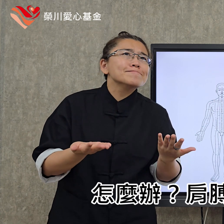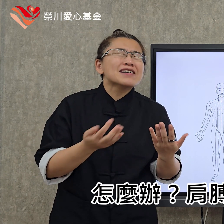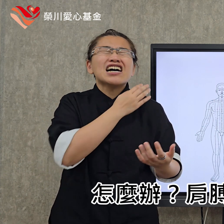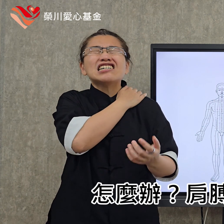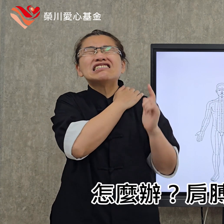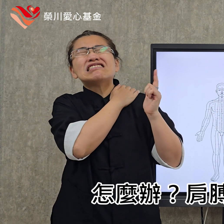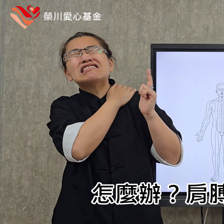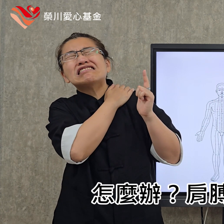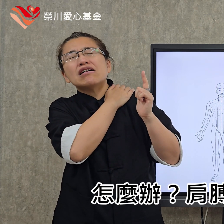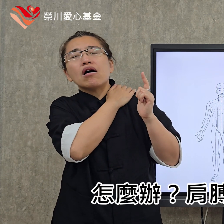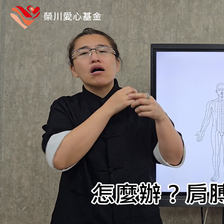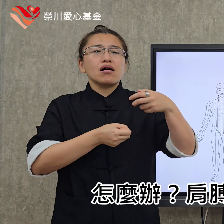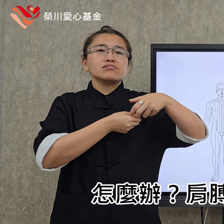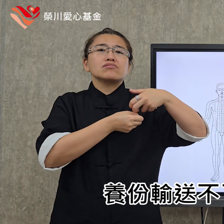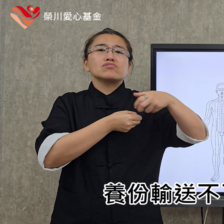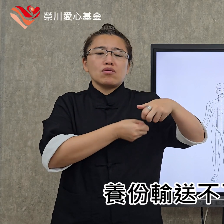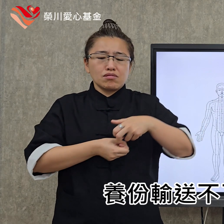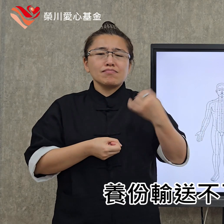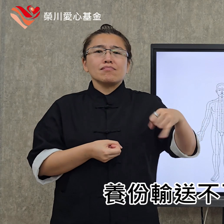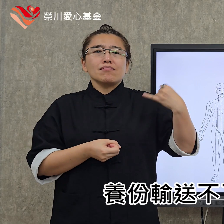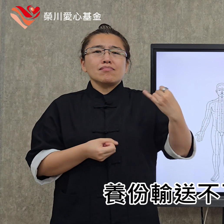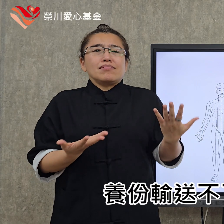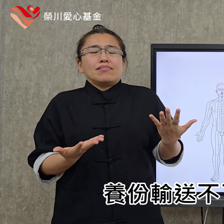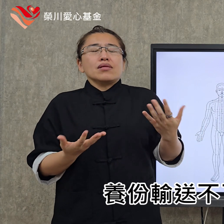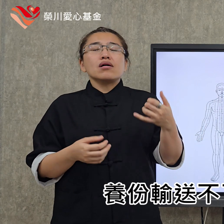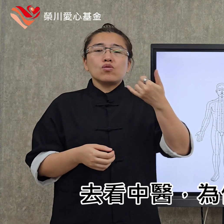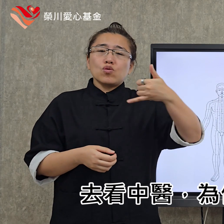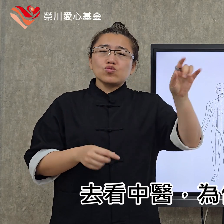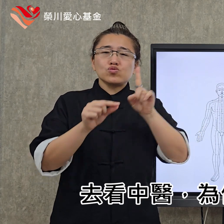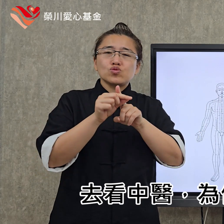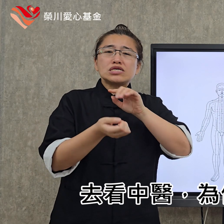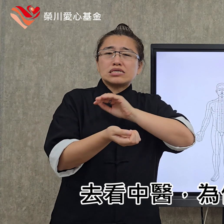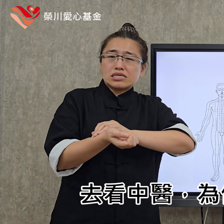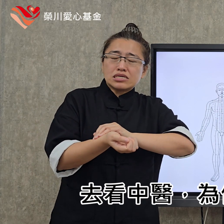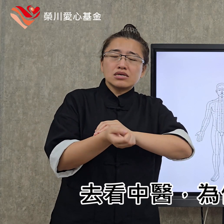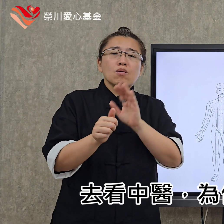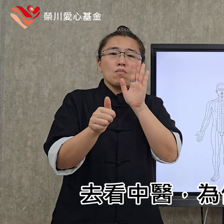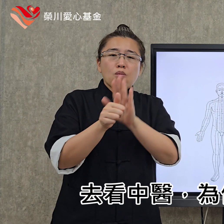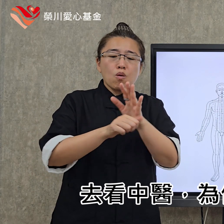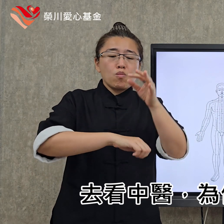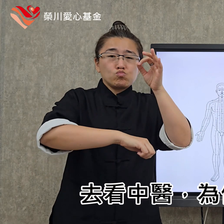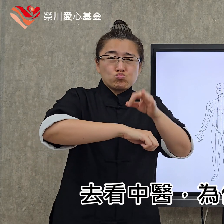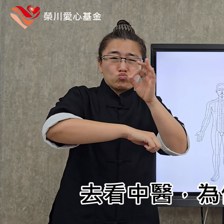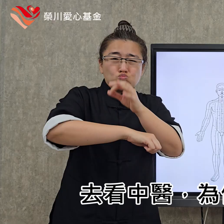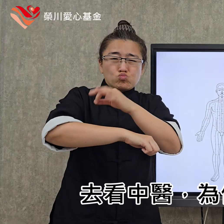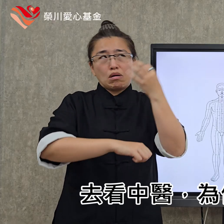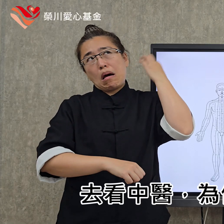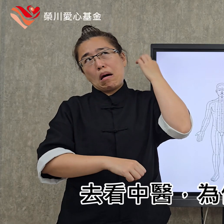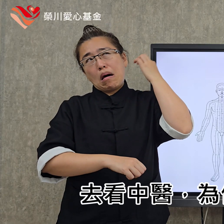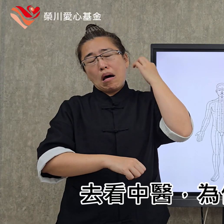越嚟越痛，養分輸送唔到，咁點算呢？去睇中醫啦，佢會幫你進行針灸，或者